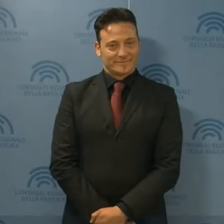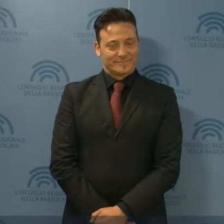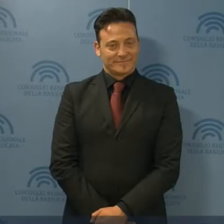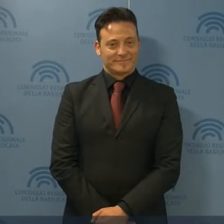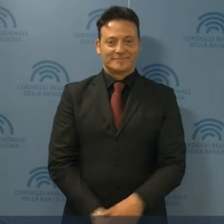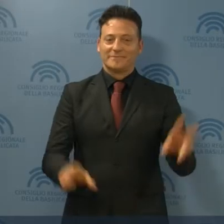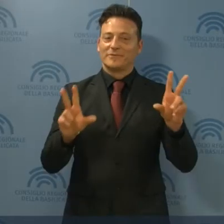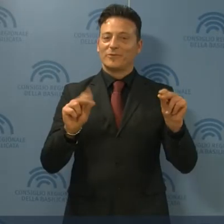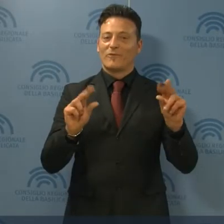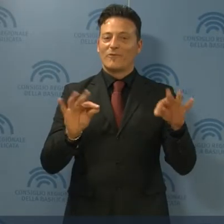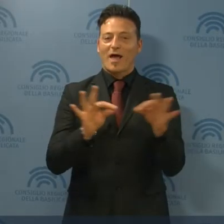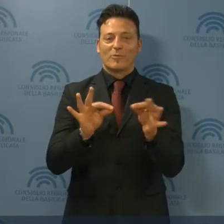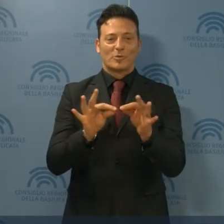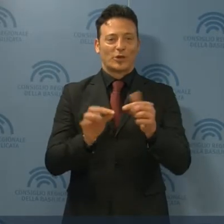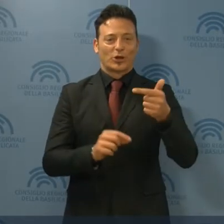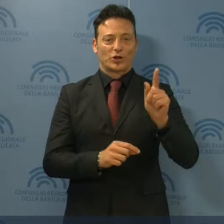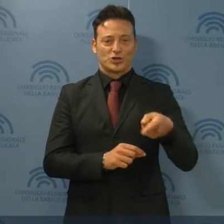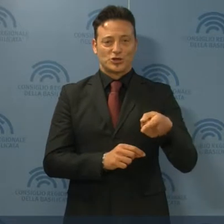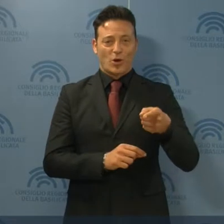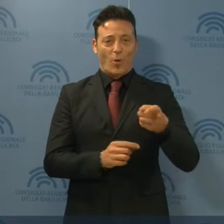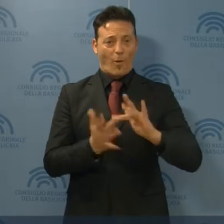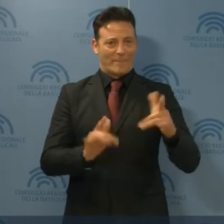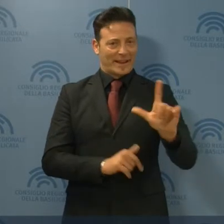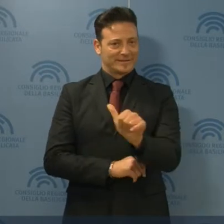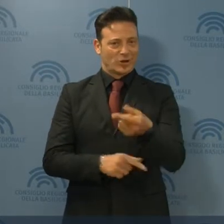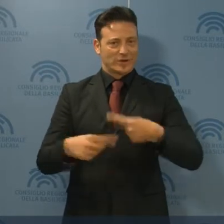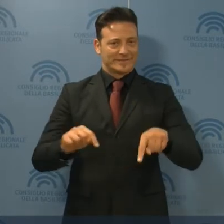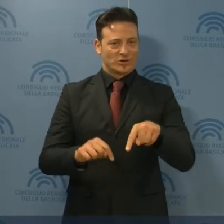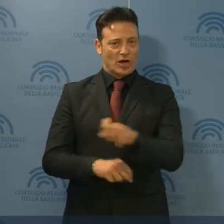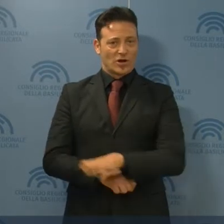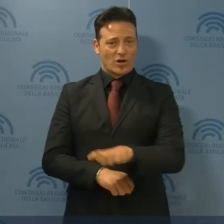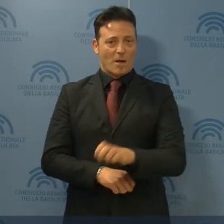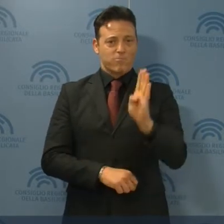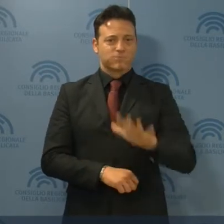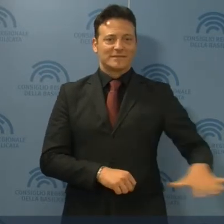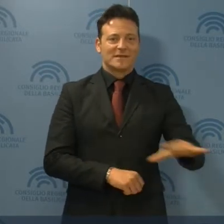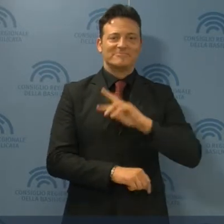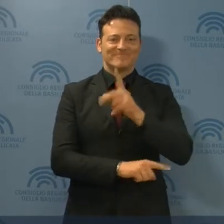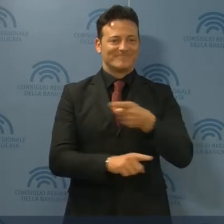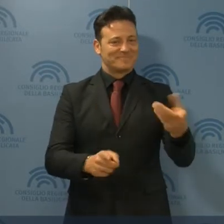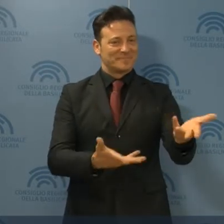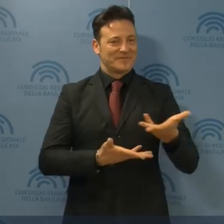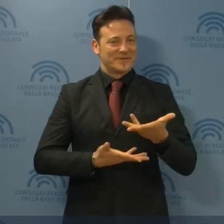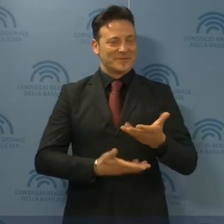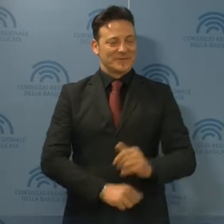benvenuti a questo nuovo appuntamento con il tg web list del consiglio regionale della basilicata